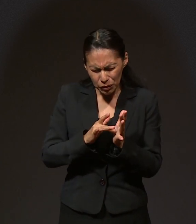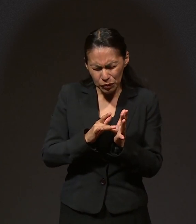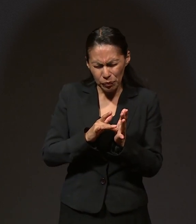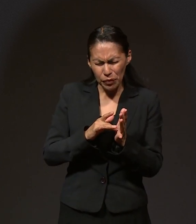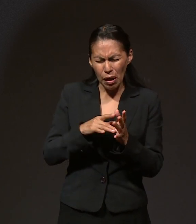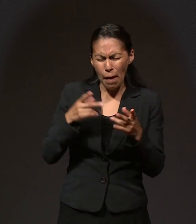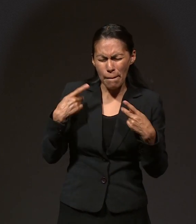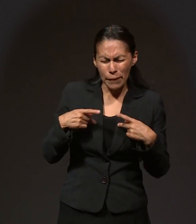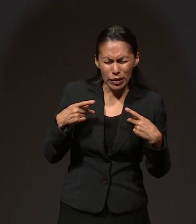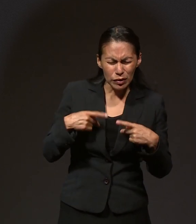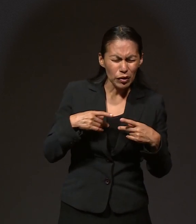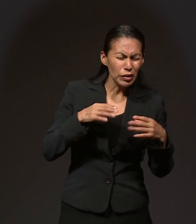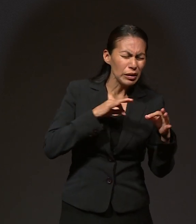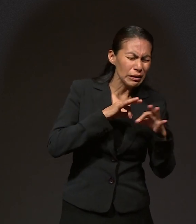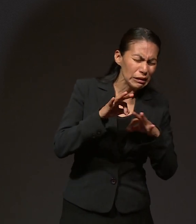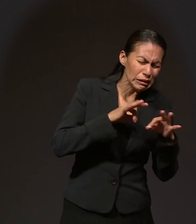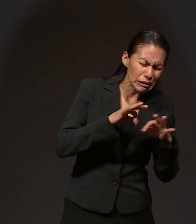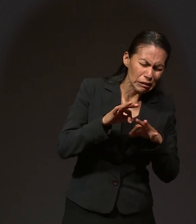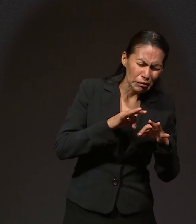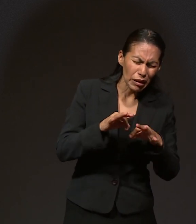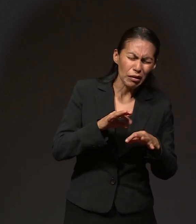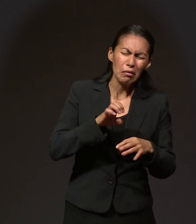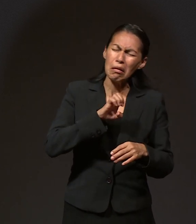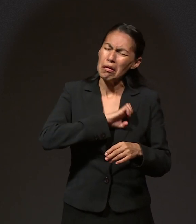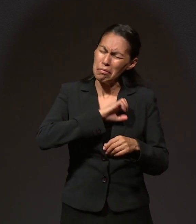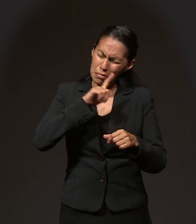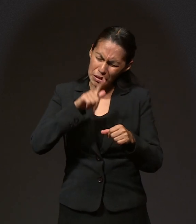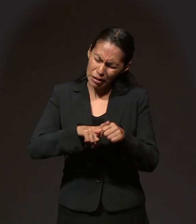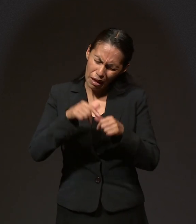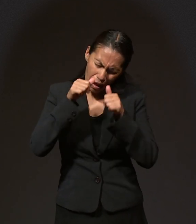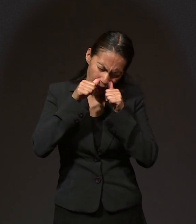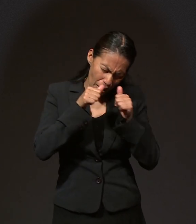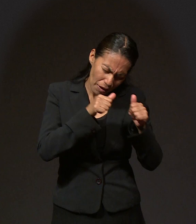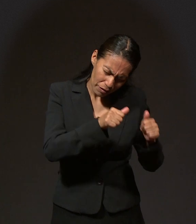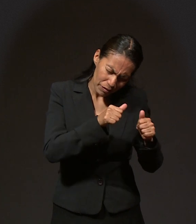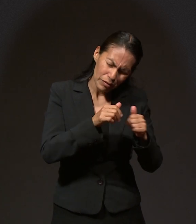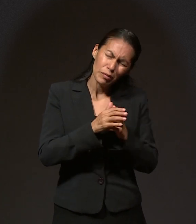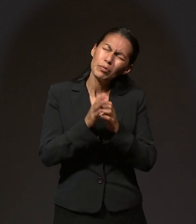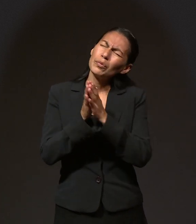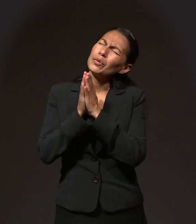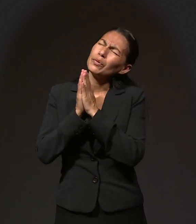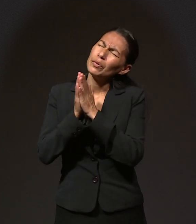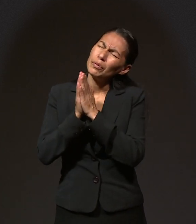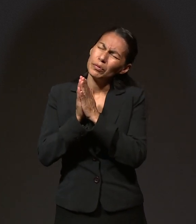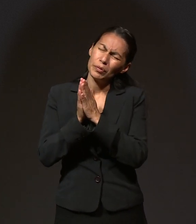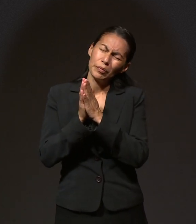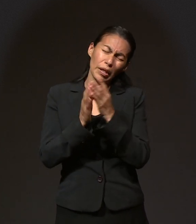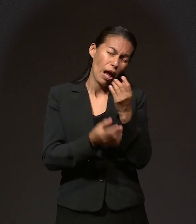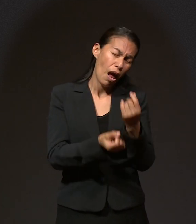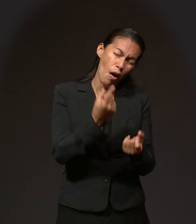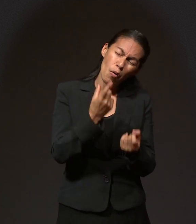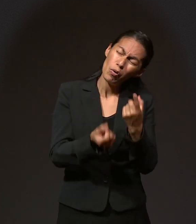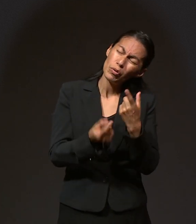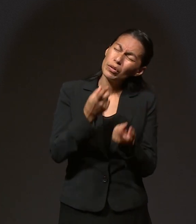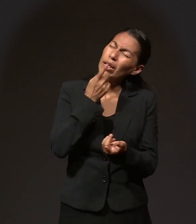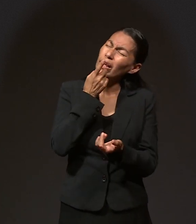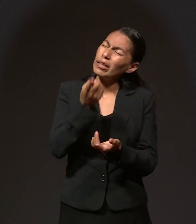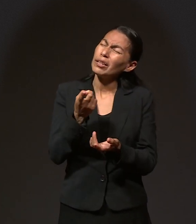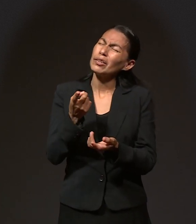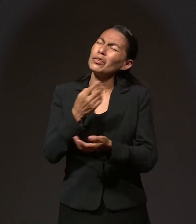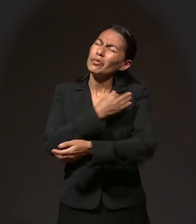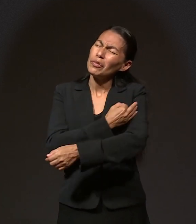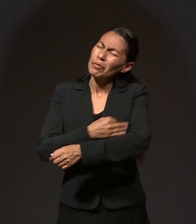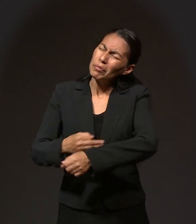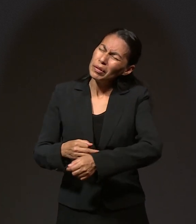Dios, especialmente por gente que está con problemas de trabajo, de salud, por estos que han expresado su situación